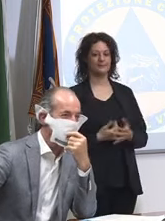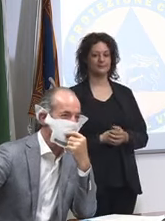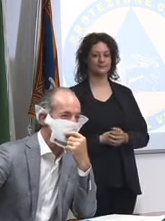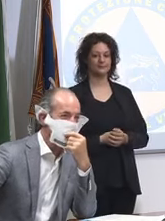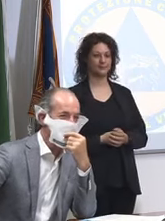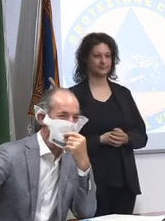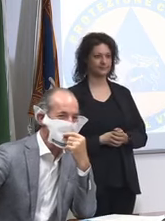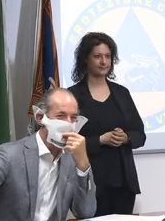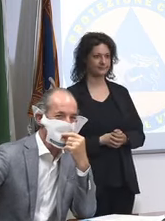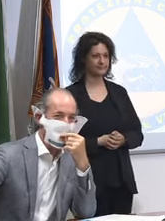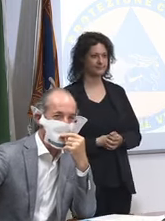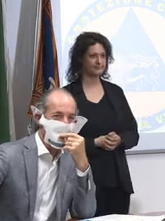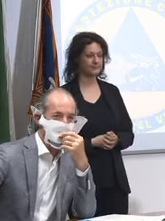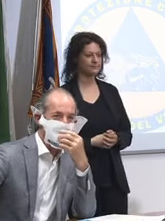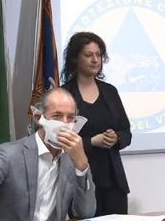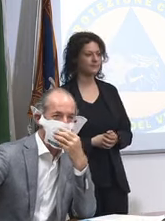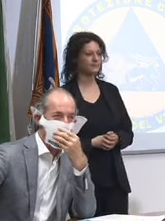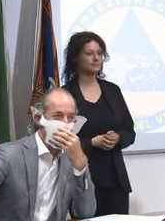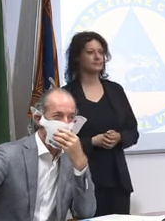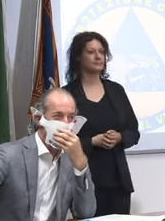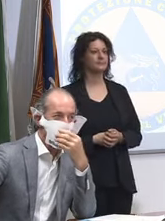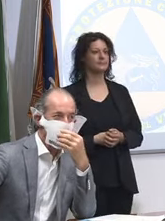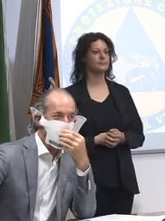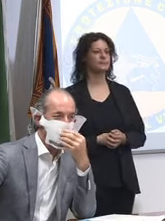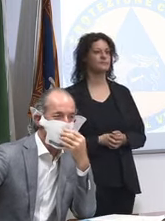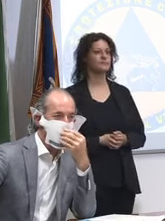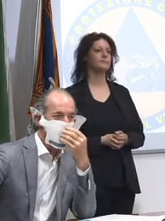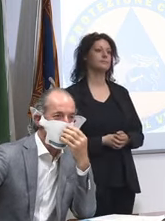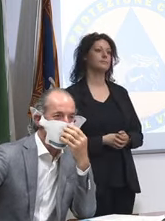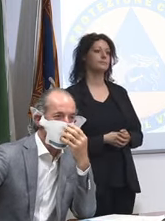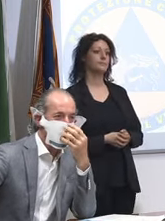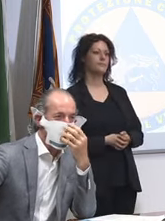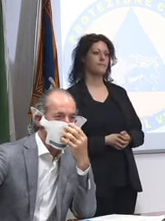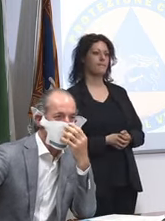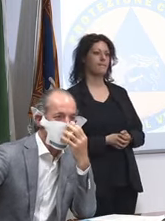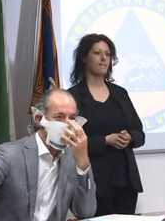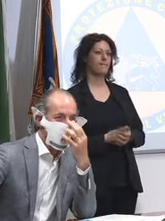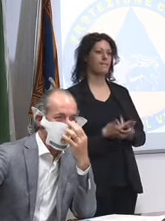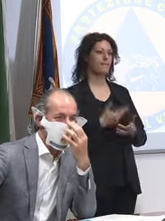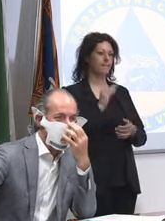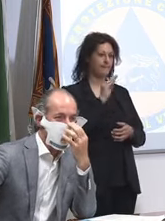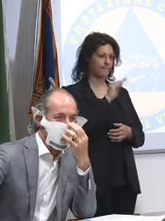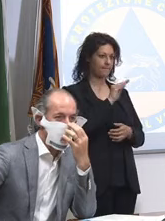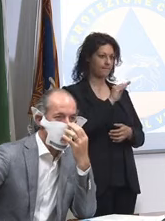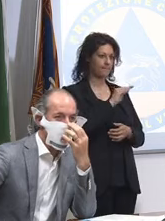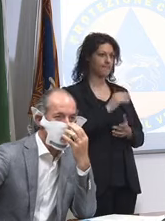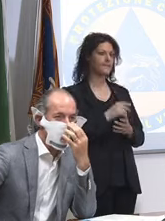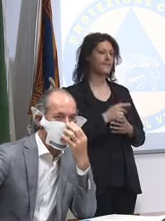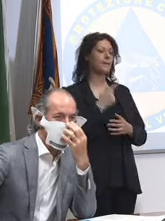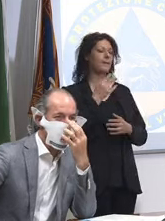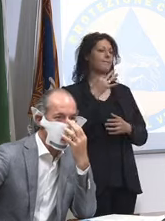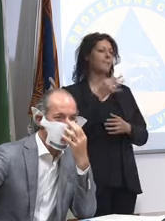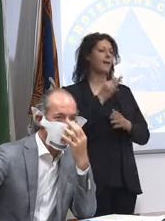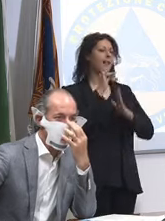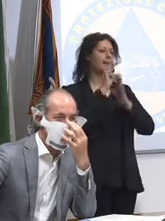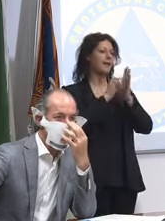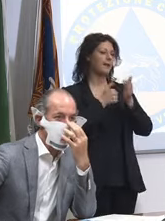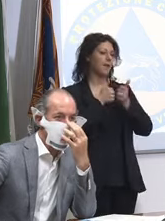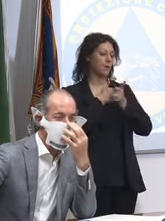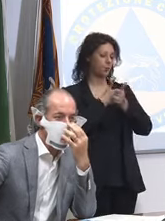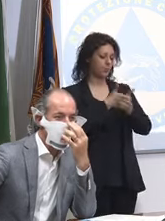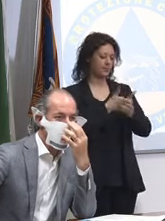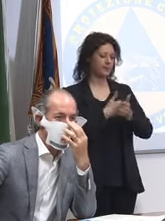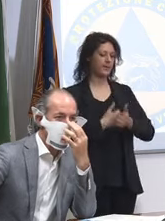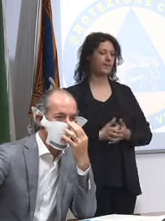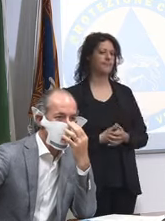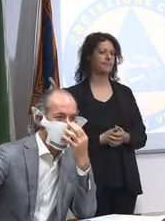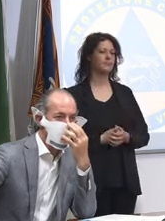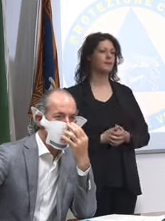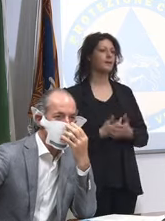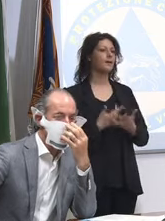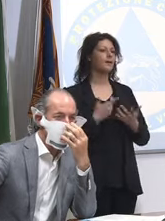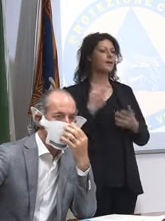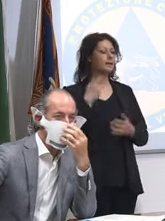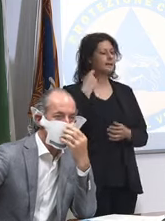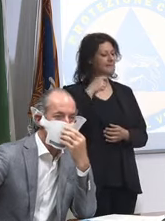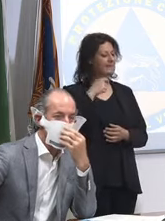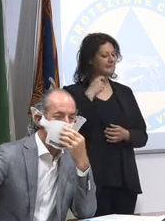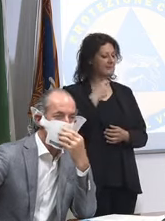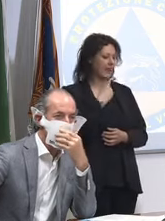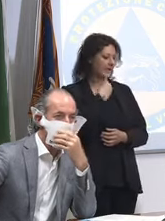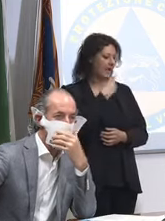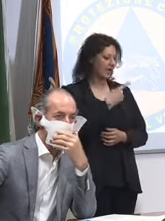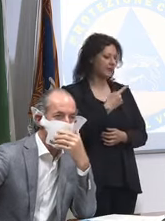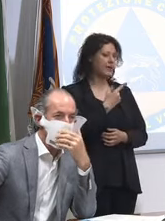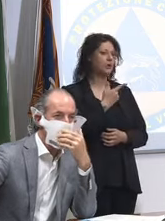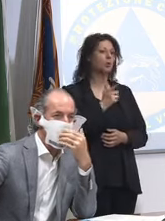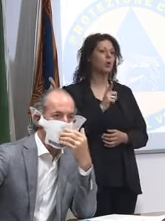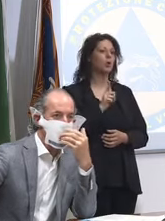dico sempre. Ecco. Dottoressa, restando sempre sul tema delle linee guida, il Presidente diceva domani, lunedì mattina,